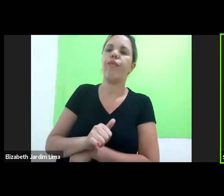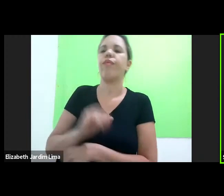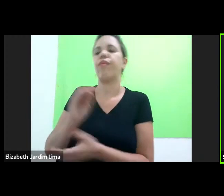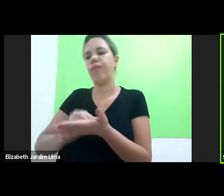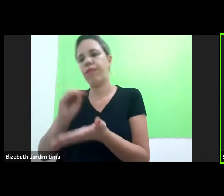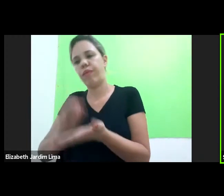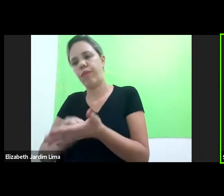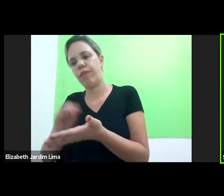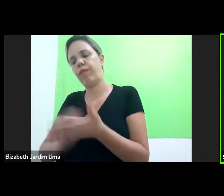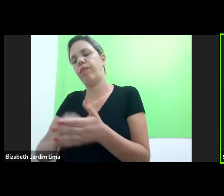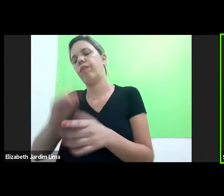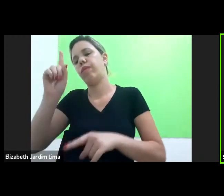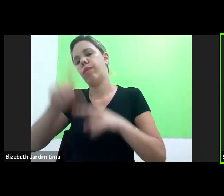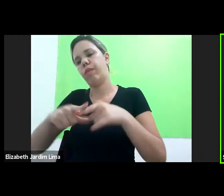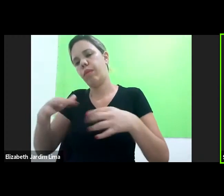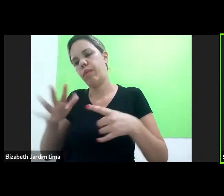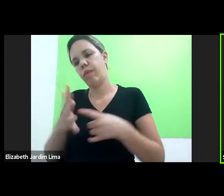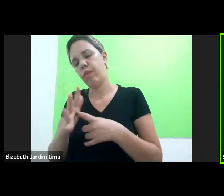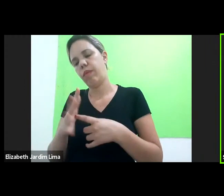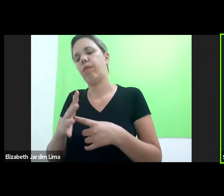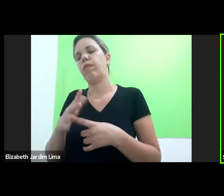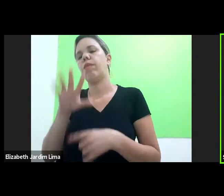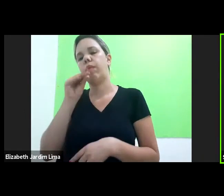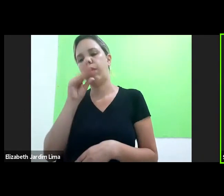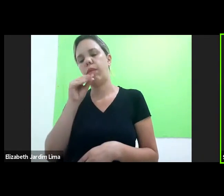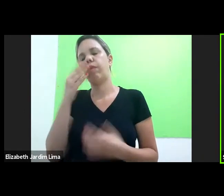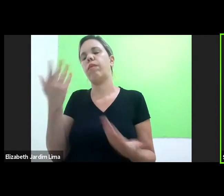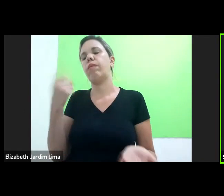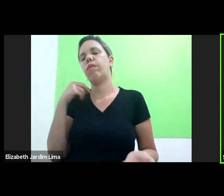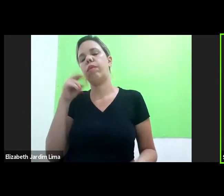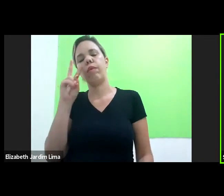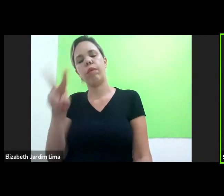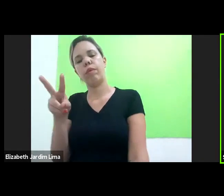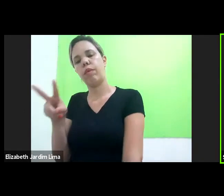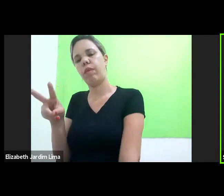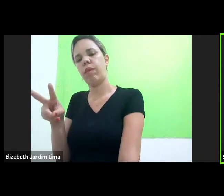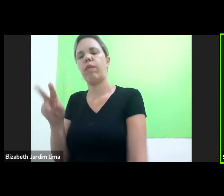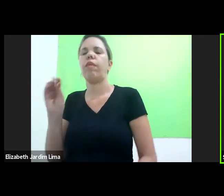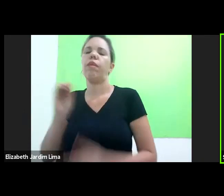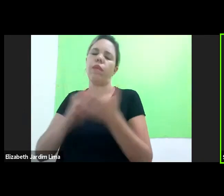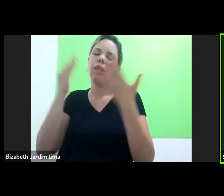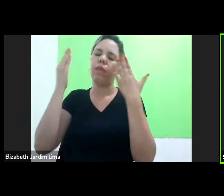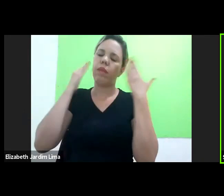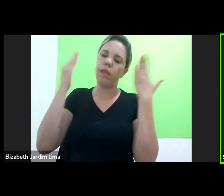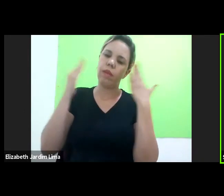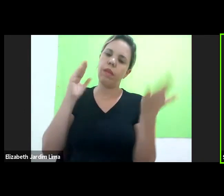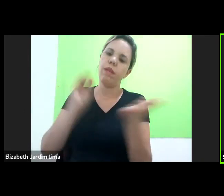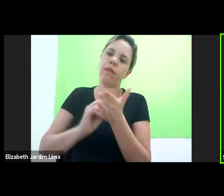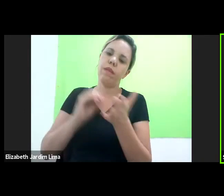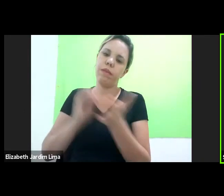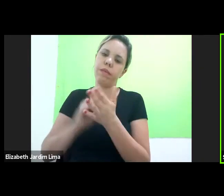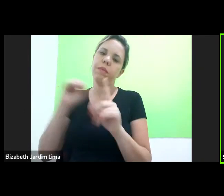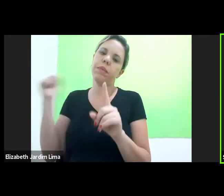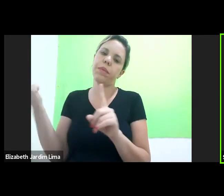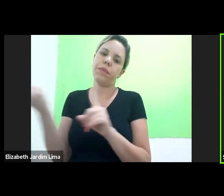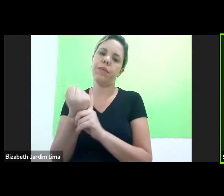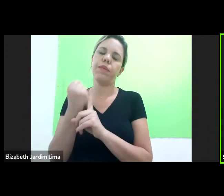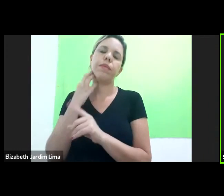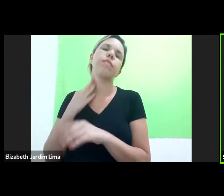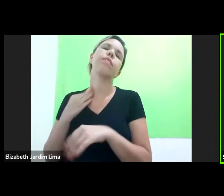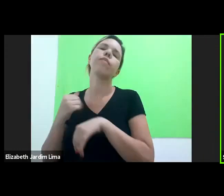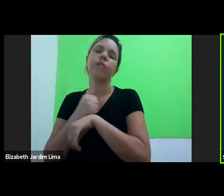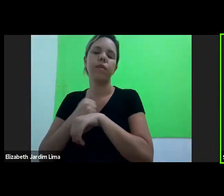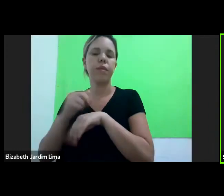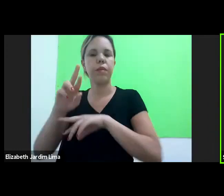faltava pessoal para trabalhar. Eu comecei a ver que faltava psicólogo, que faltava assistente social e diversos